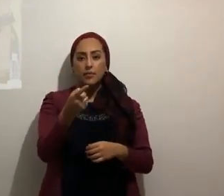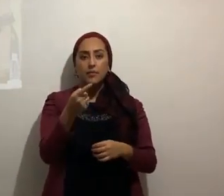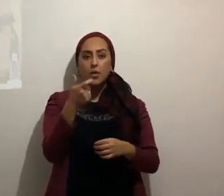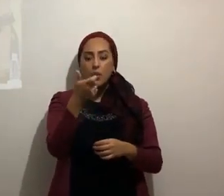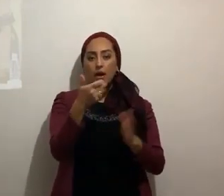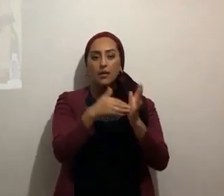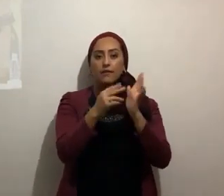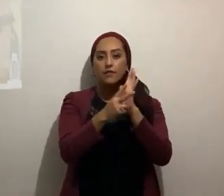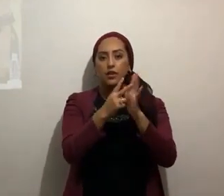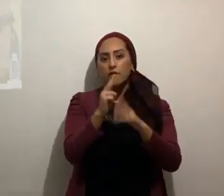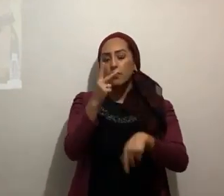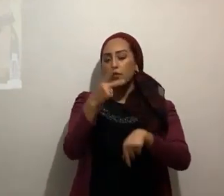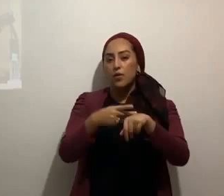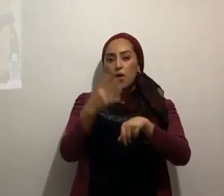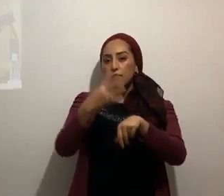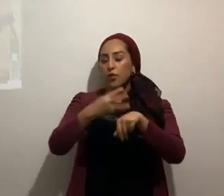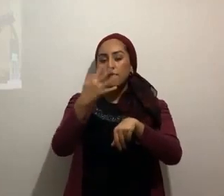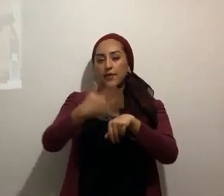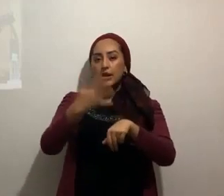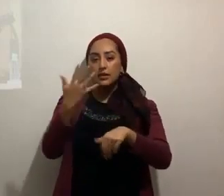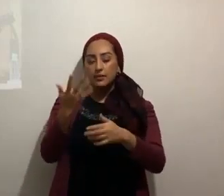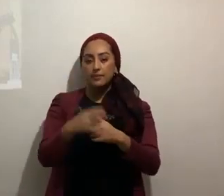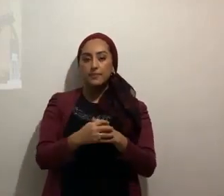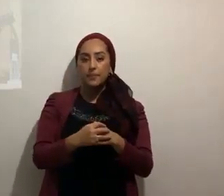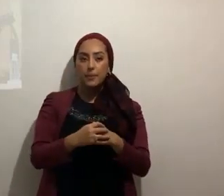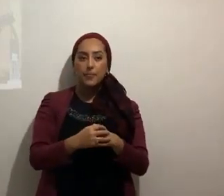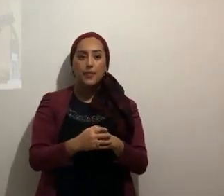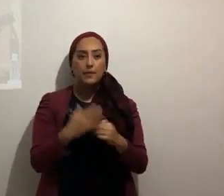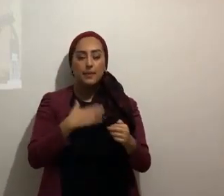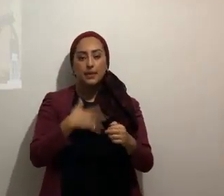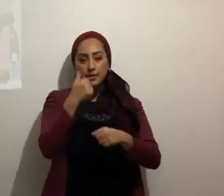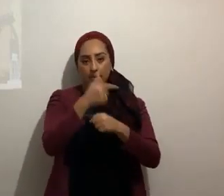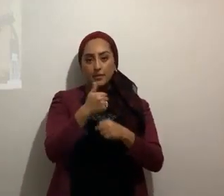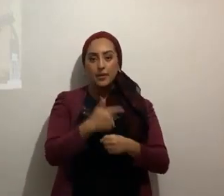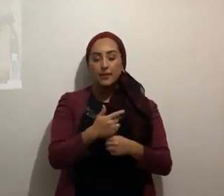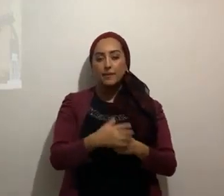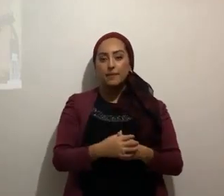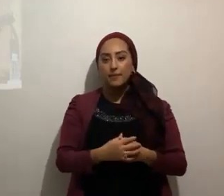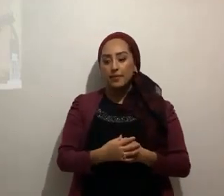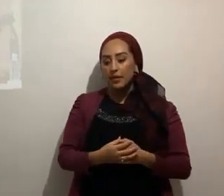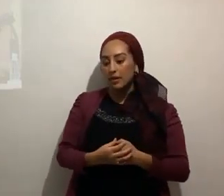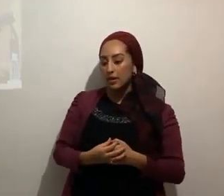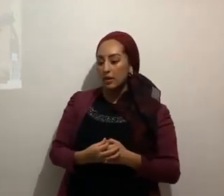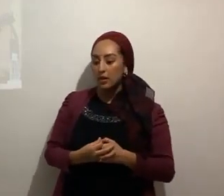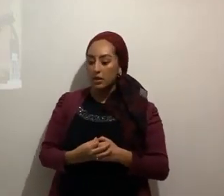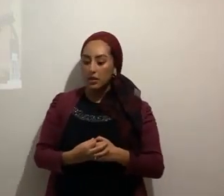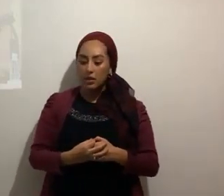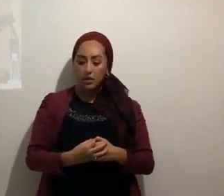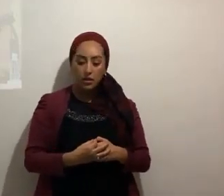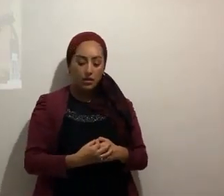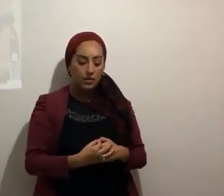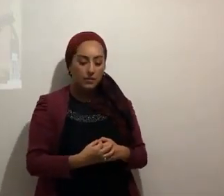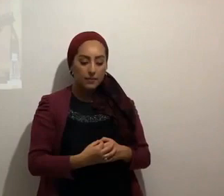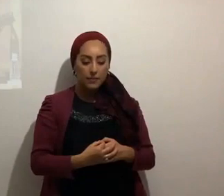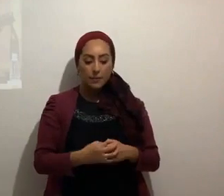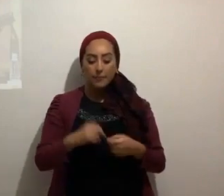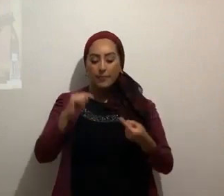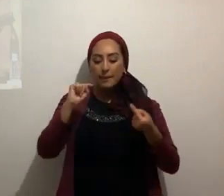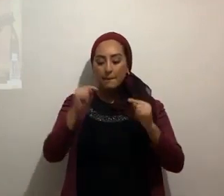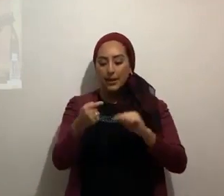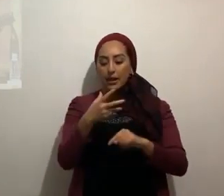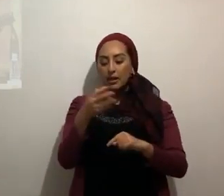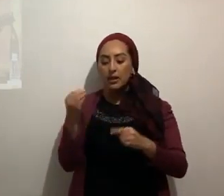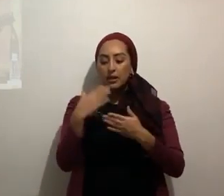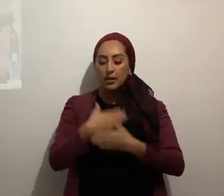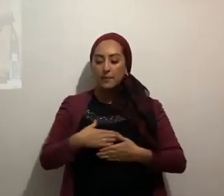la administración 4 o 5 veces después. Por favor, amados, preciosos, preciosos, el eterno de Yeshua Mashiach. Entonces, el dolor y el